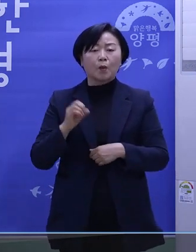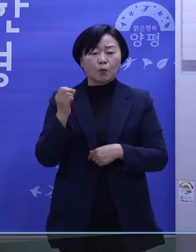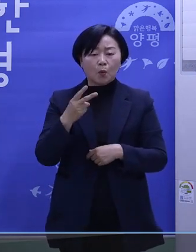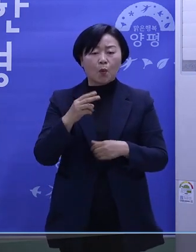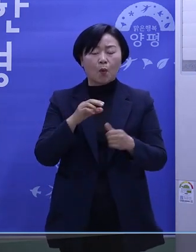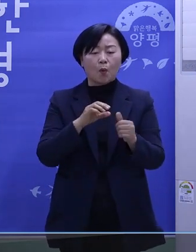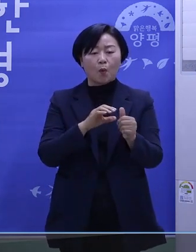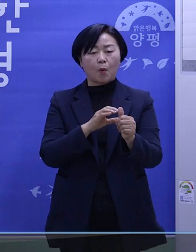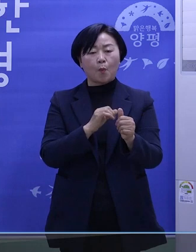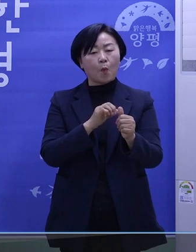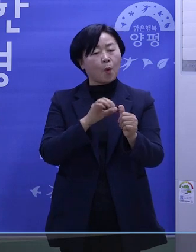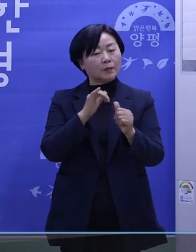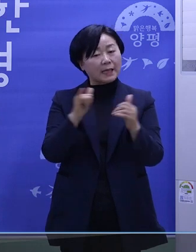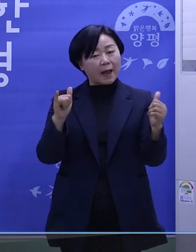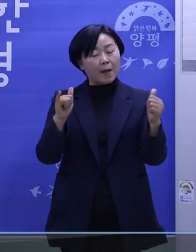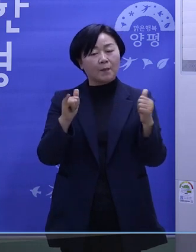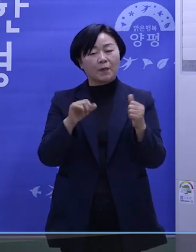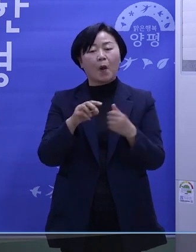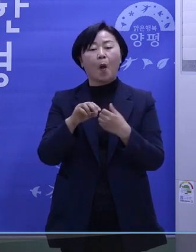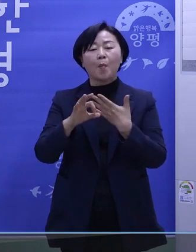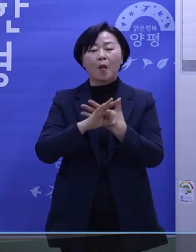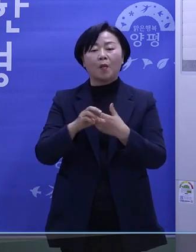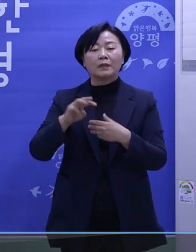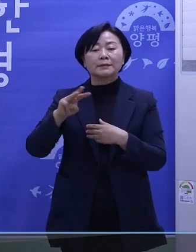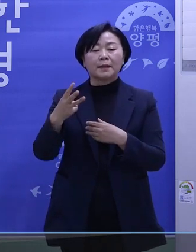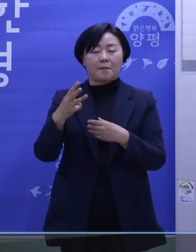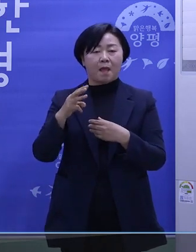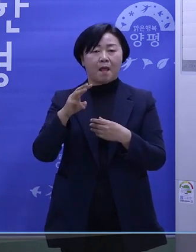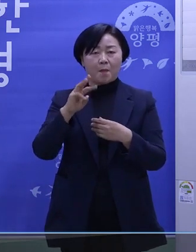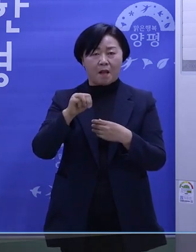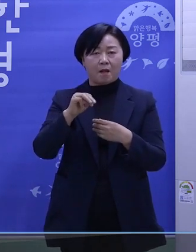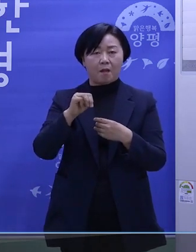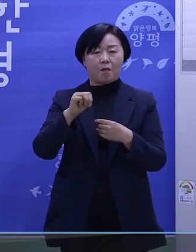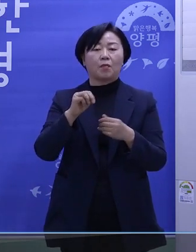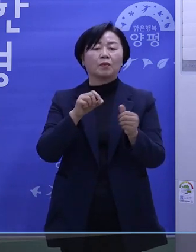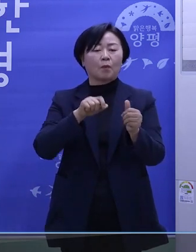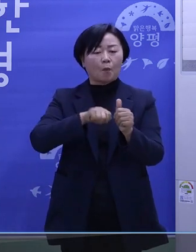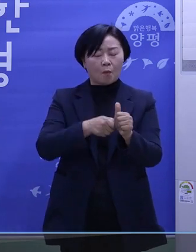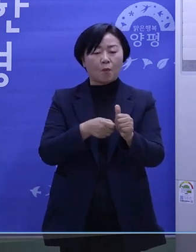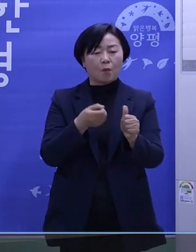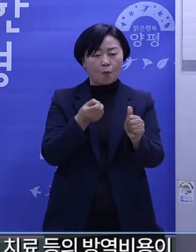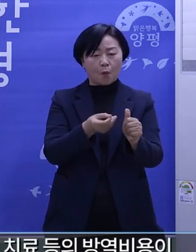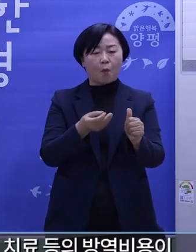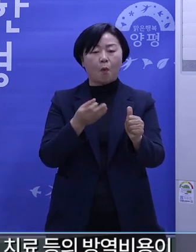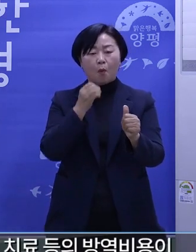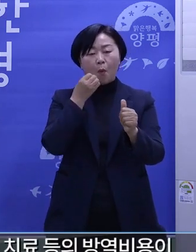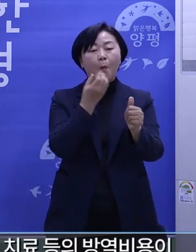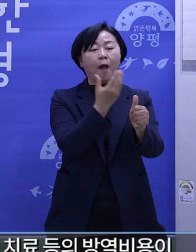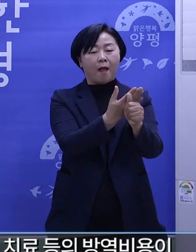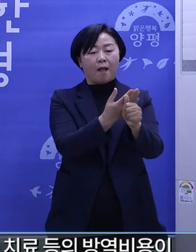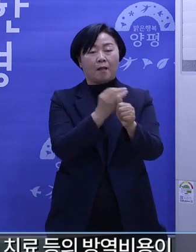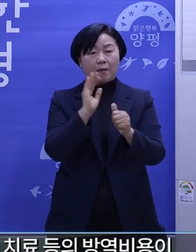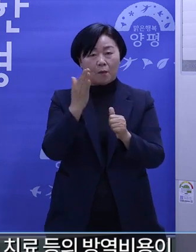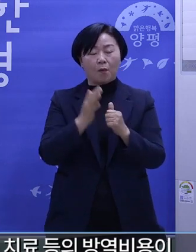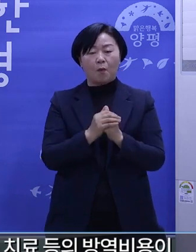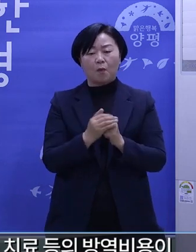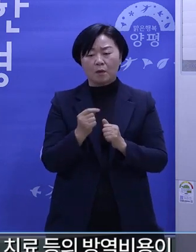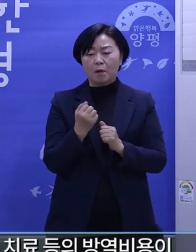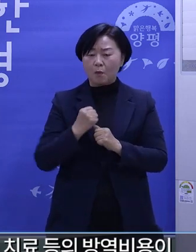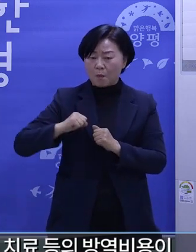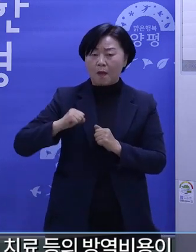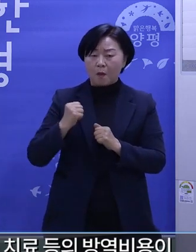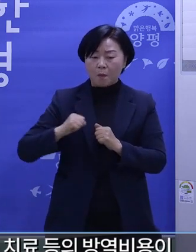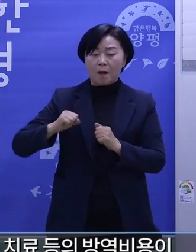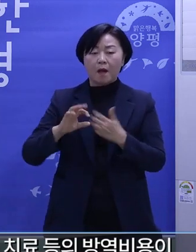이용자는 300만 원 이하의 과태료가 부과될 수 있으며 고발 조치될 수 있고 이외에도 위반으로